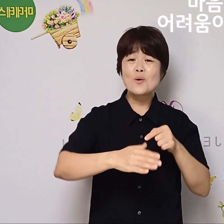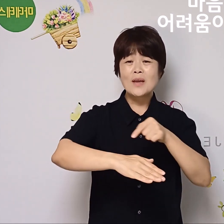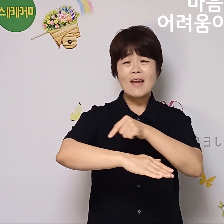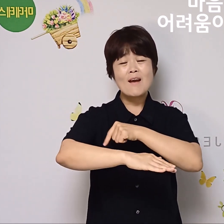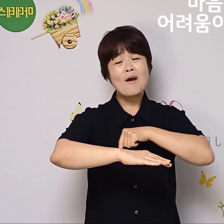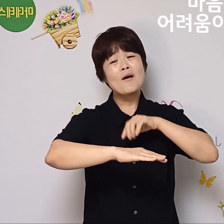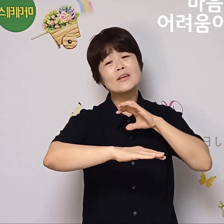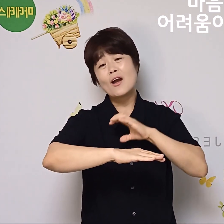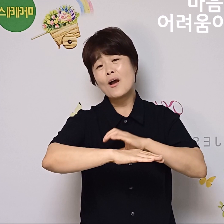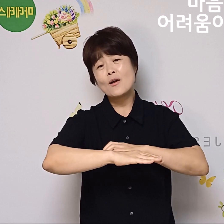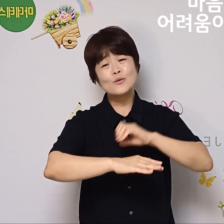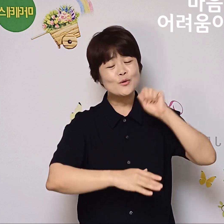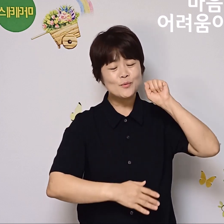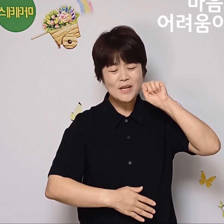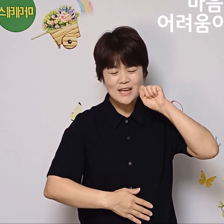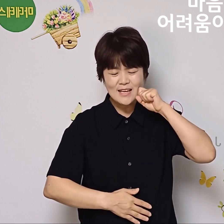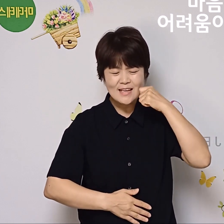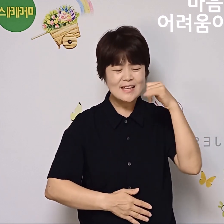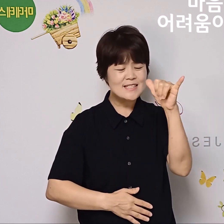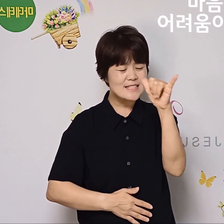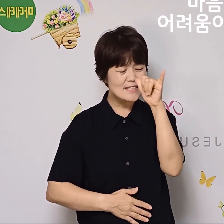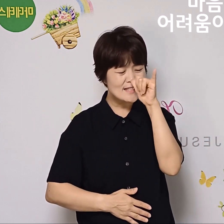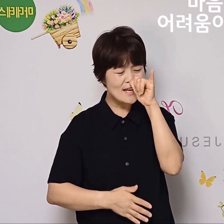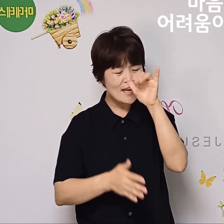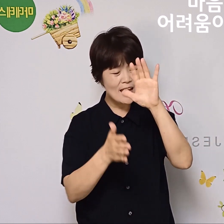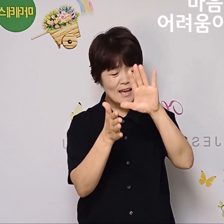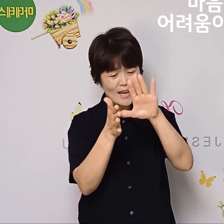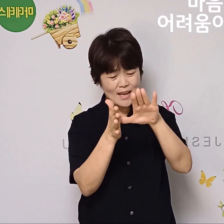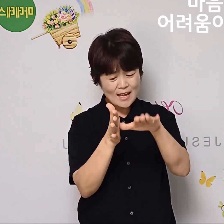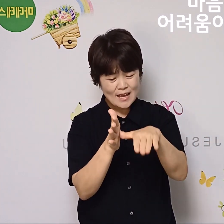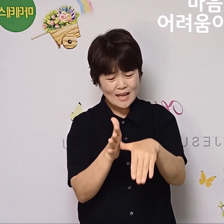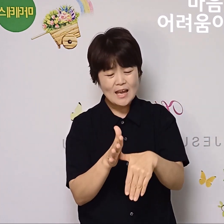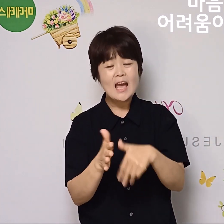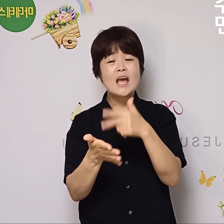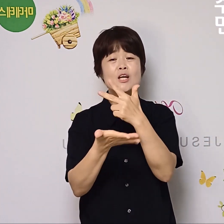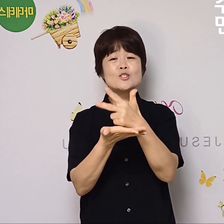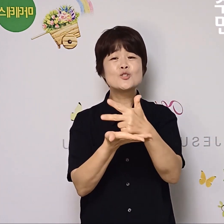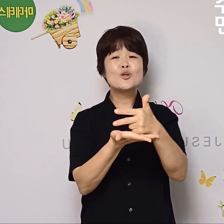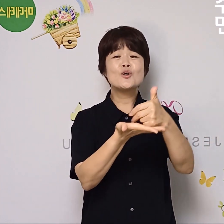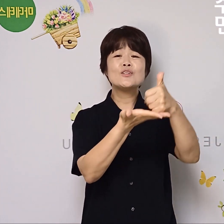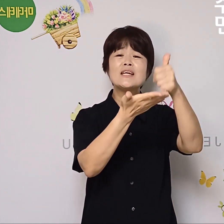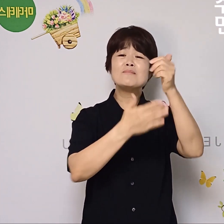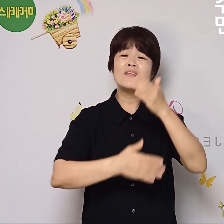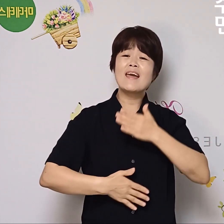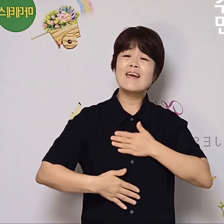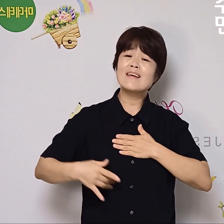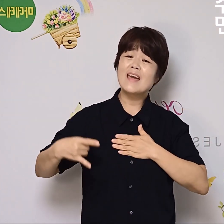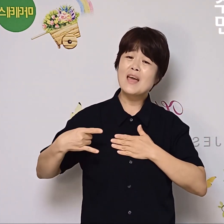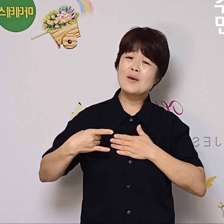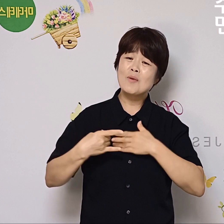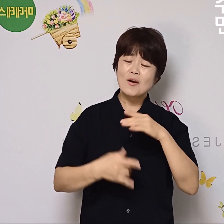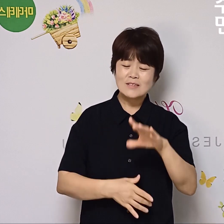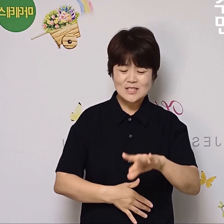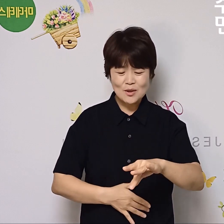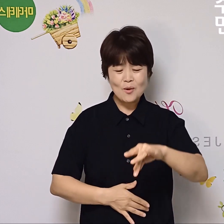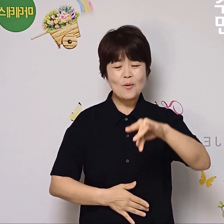마음속에 어려움이 있을 때 주님 내게 먼저